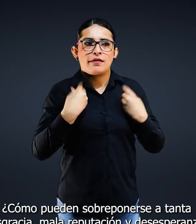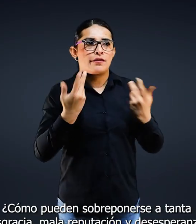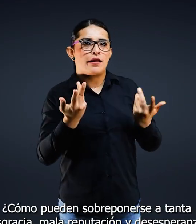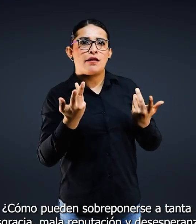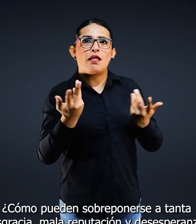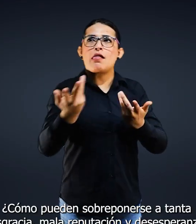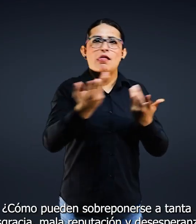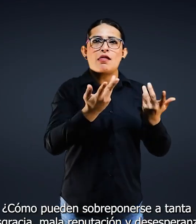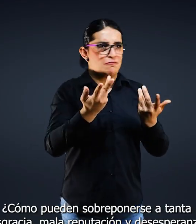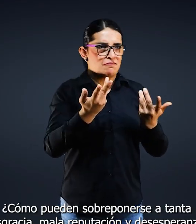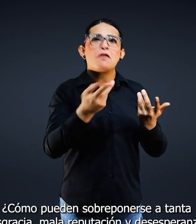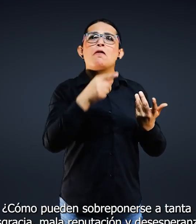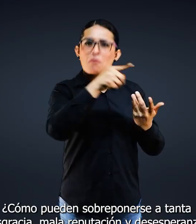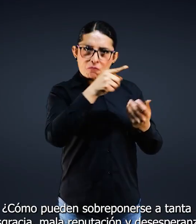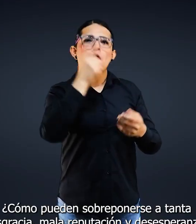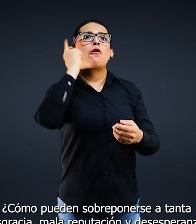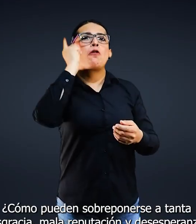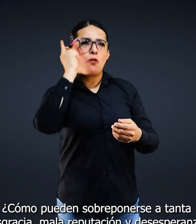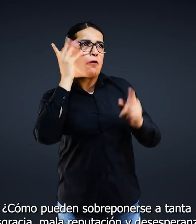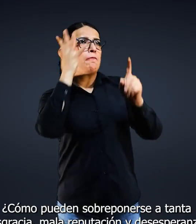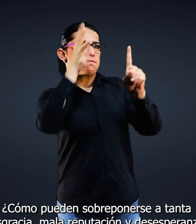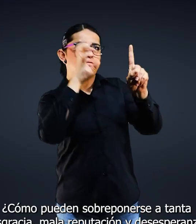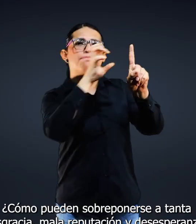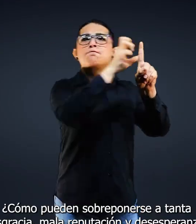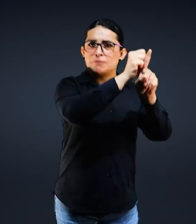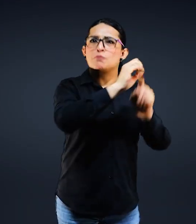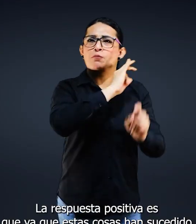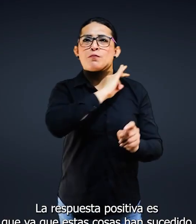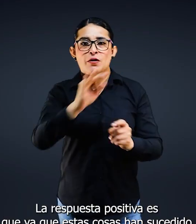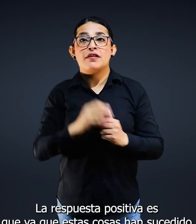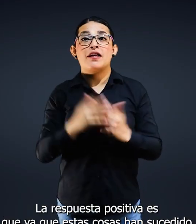sobreponerse a tanta desgracia, mala reputación y desesperanza? La respuesta